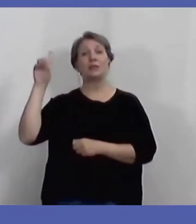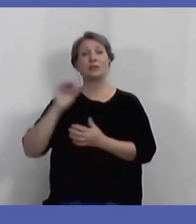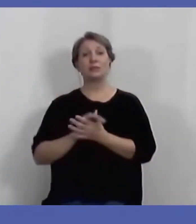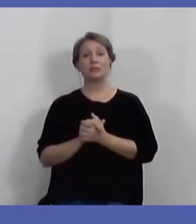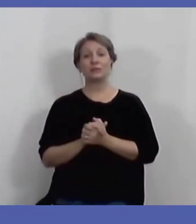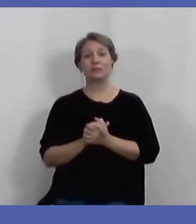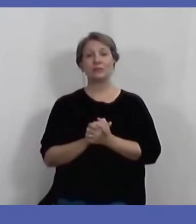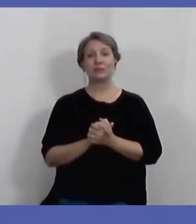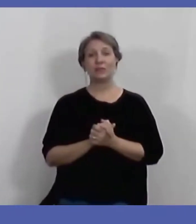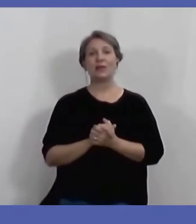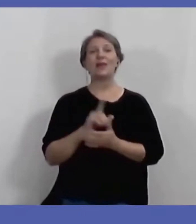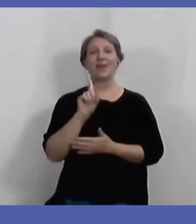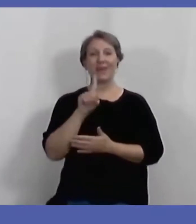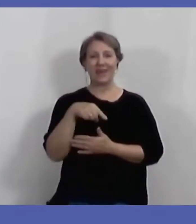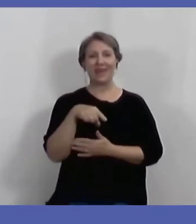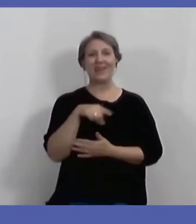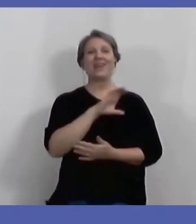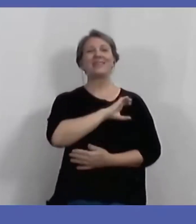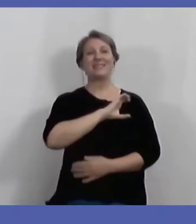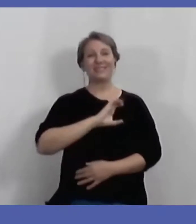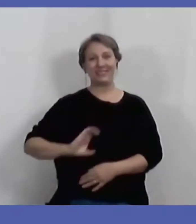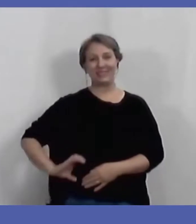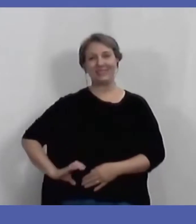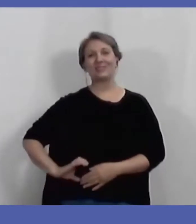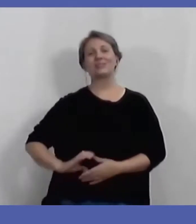Mistério de Deus é Cristo.